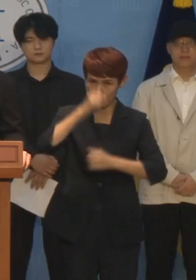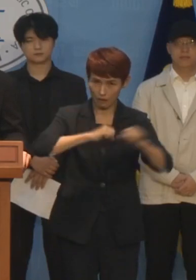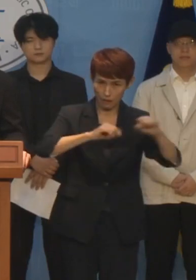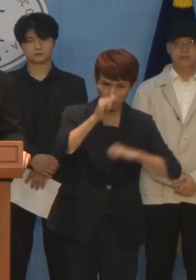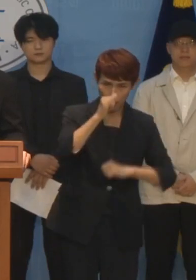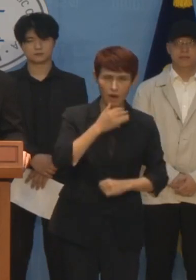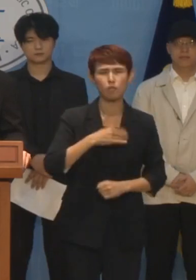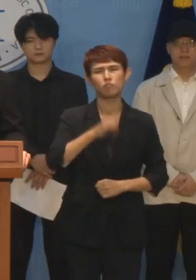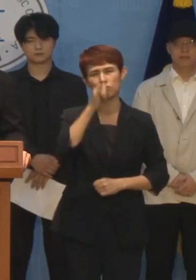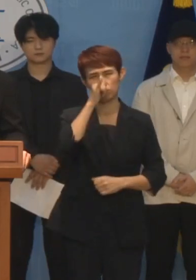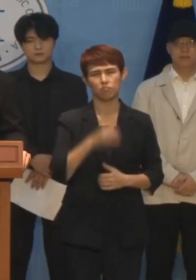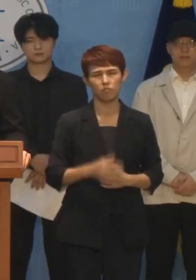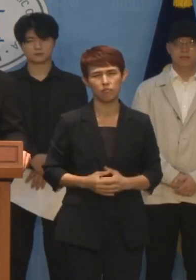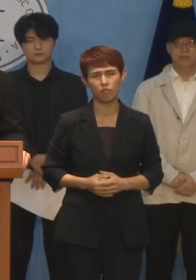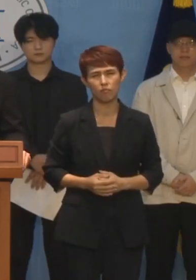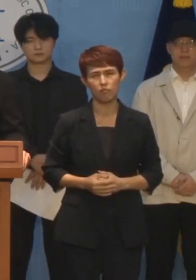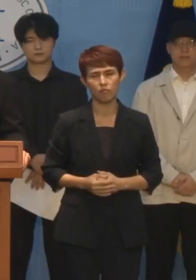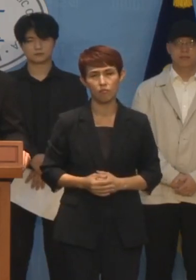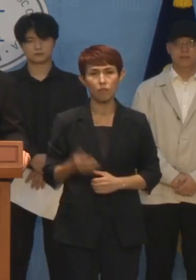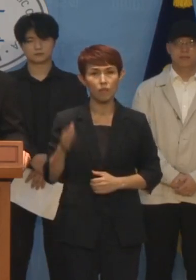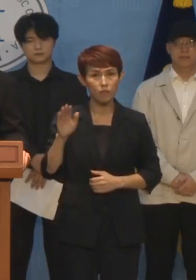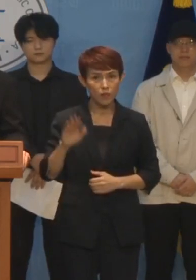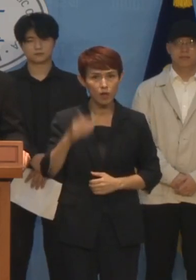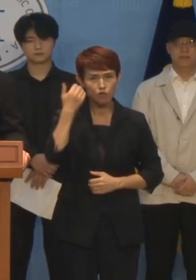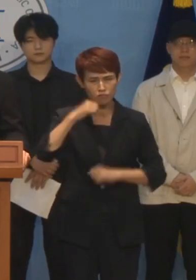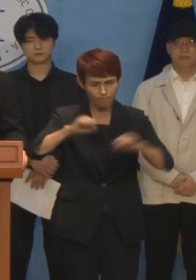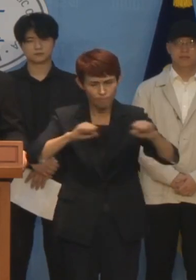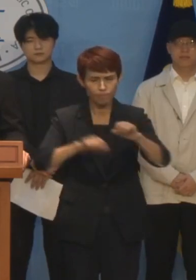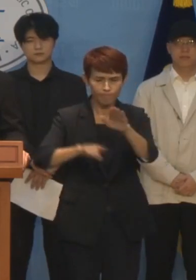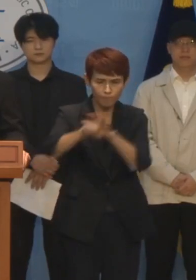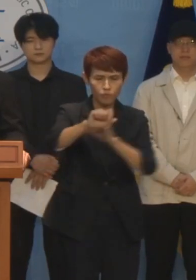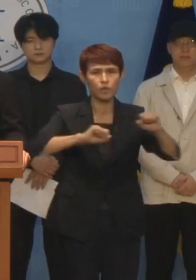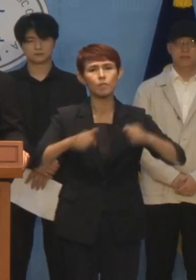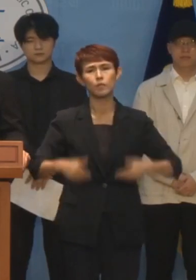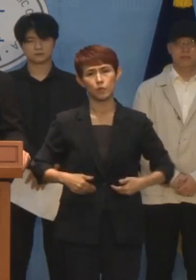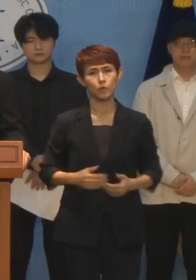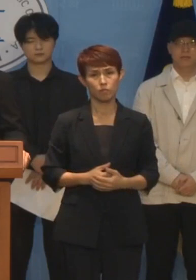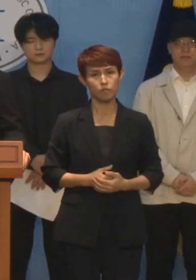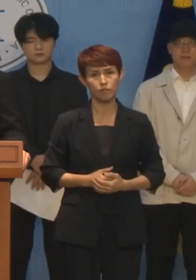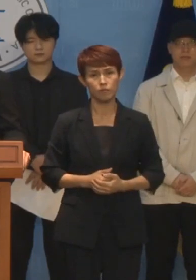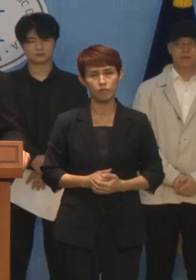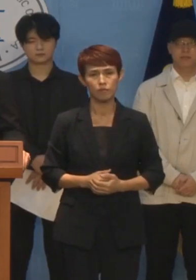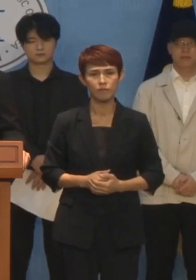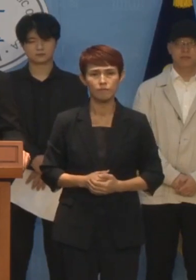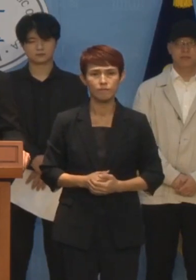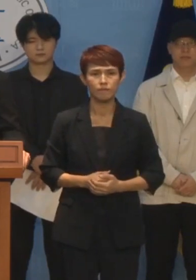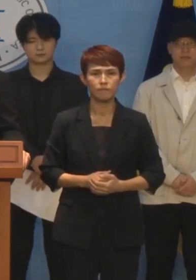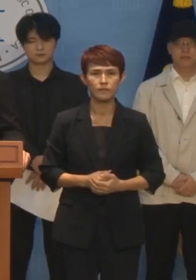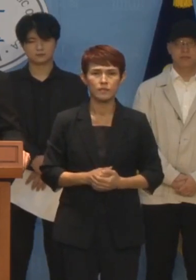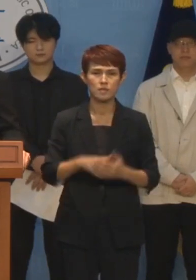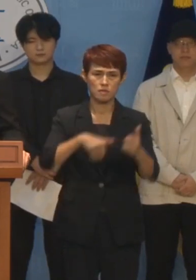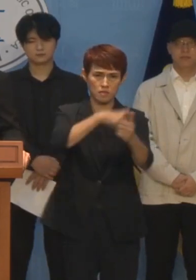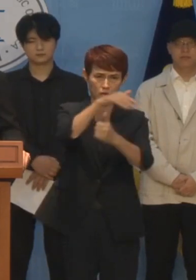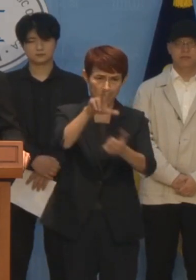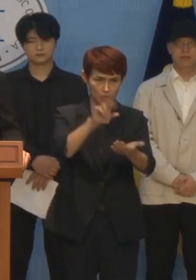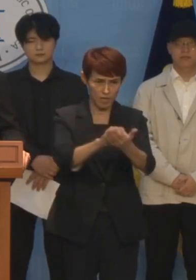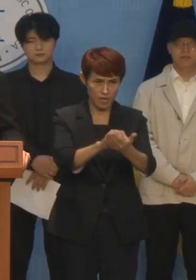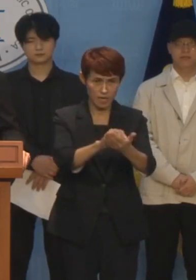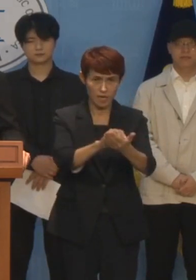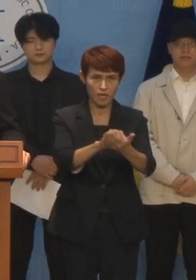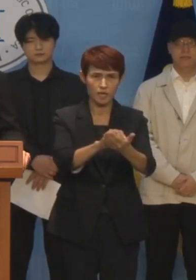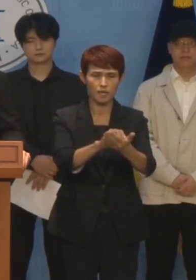잘 알고 있습니다. 그러나 누군가는 해야 하지 않겠습니까? 이 견고한 구조의 문제의 결말은